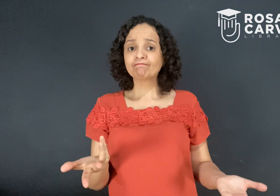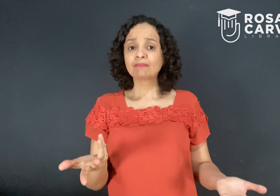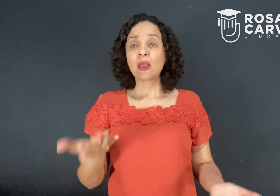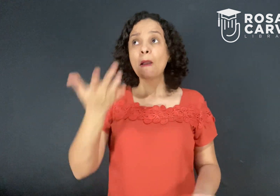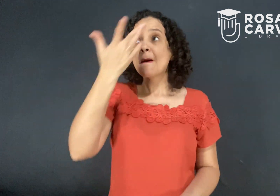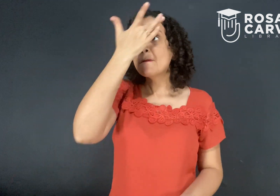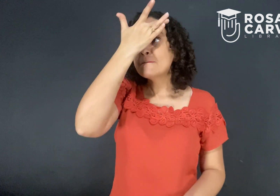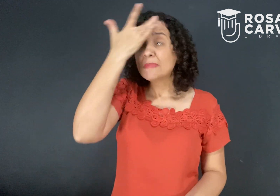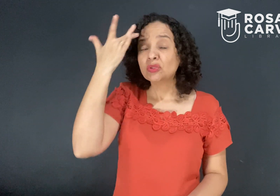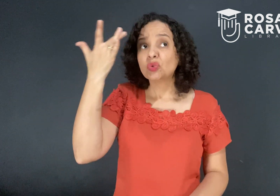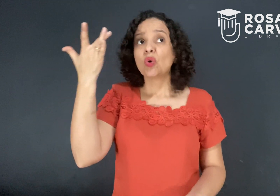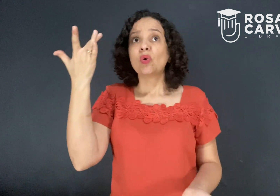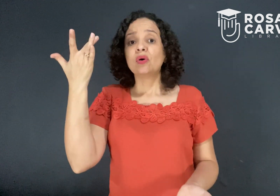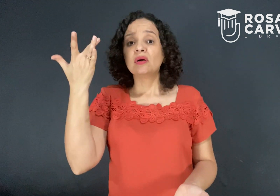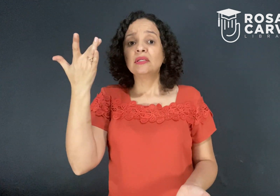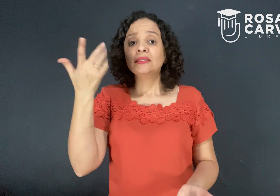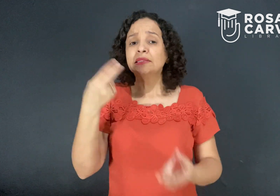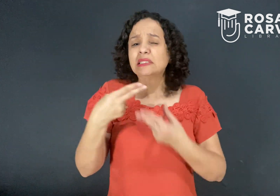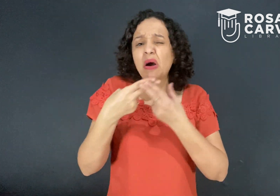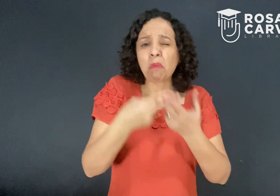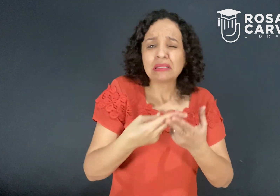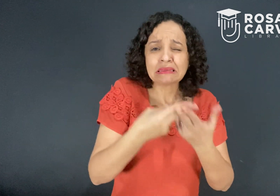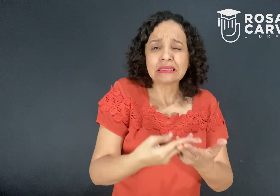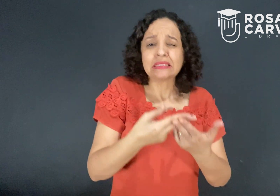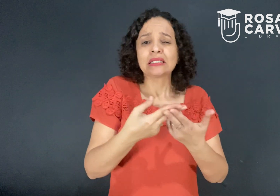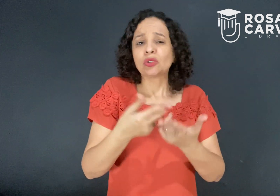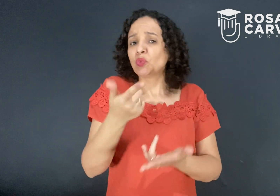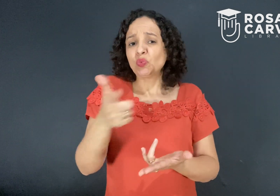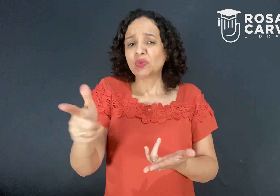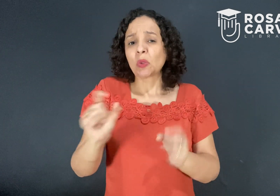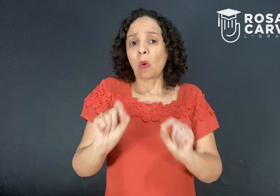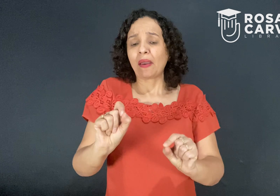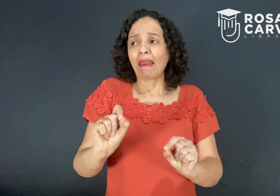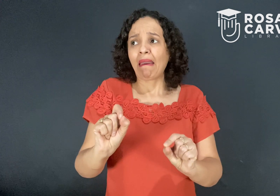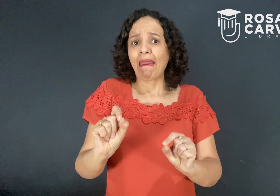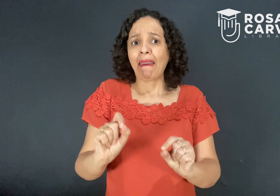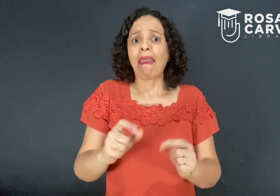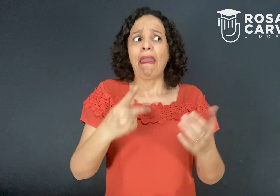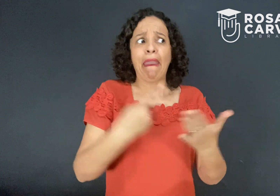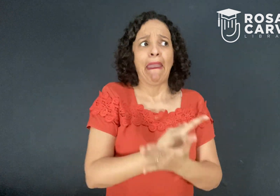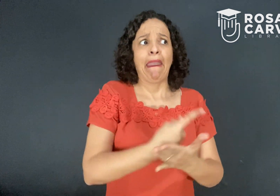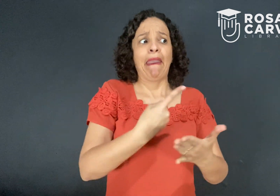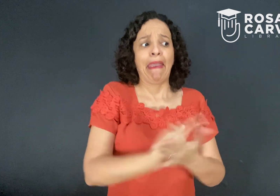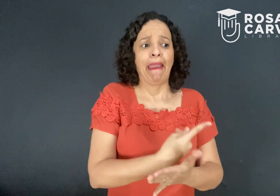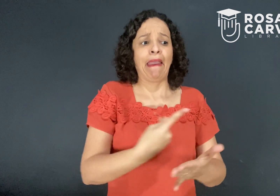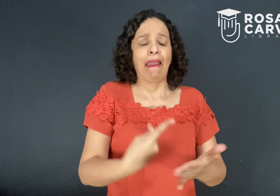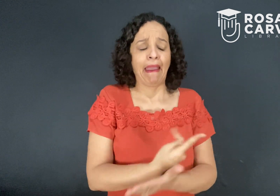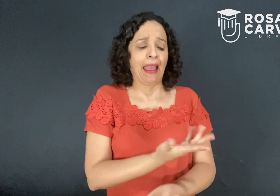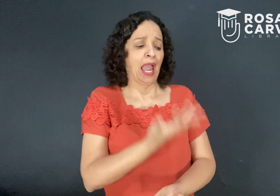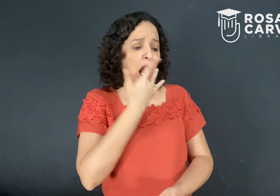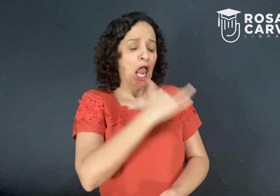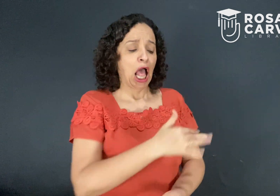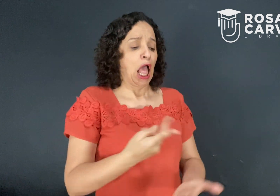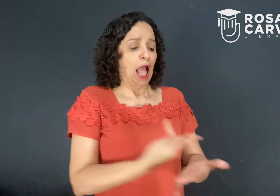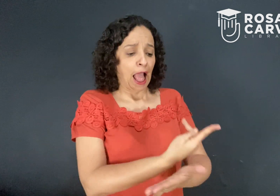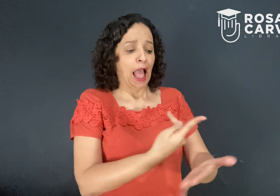E as pessoas não têm paciência com a falta de atenção, muitas vezes com os erros,